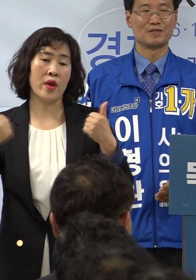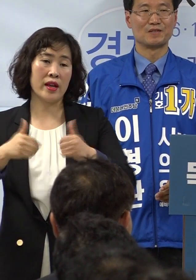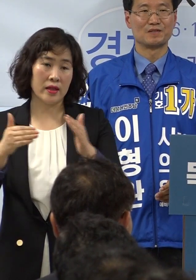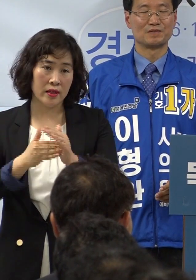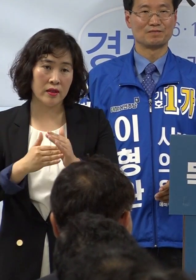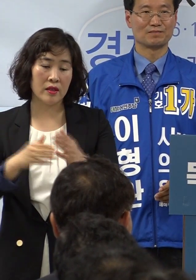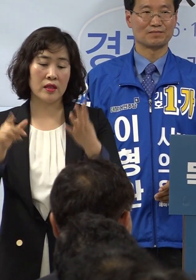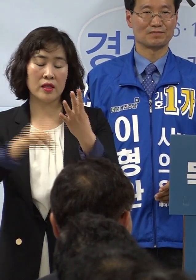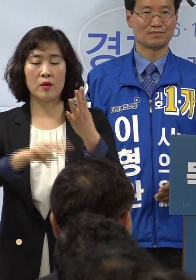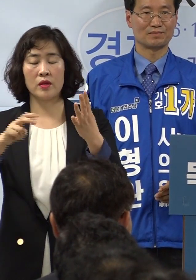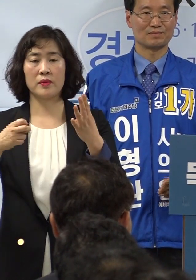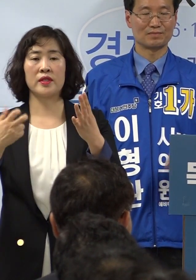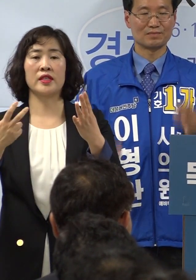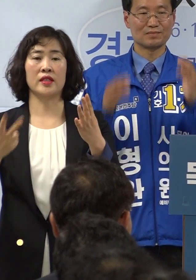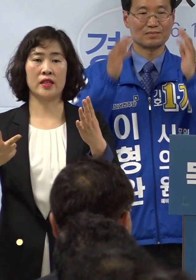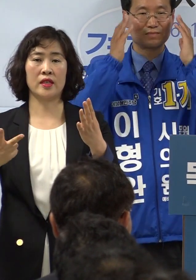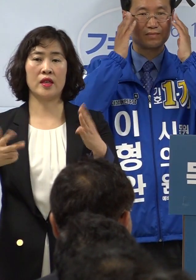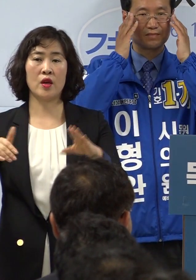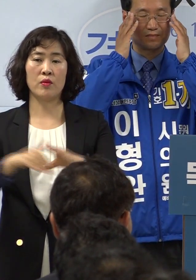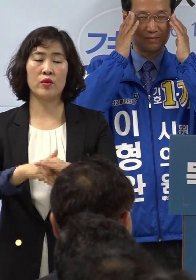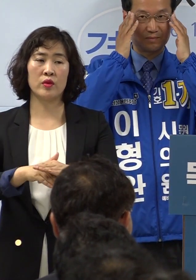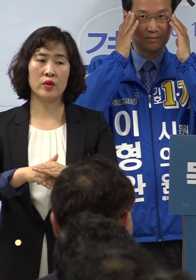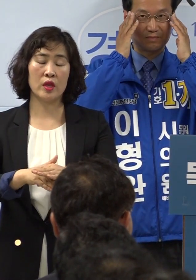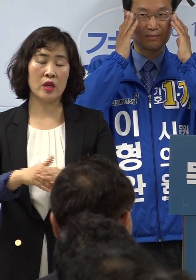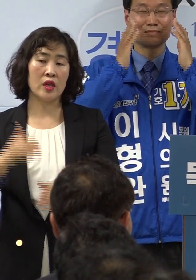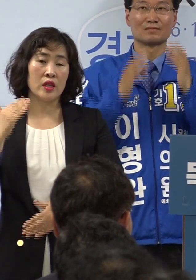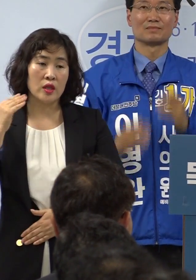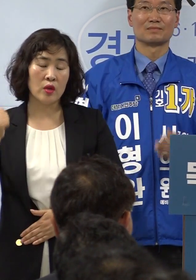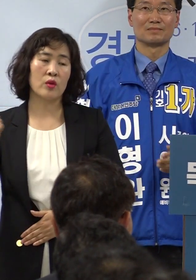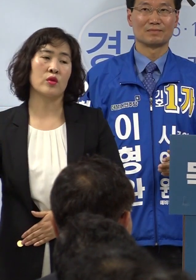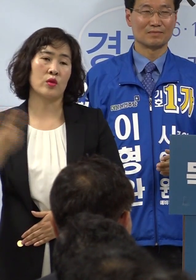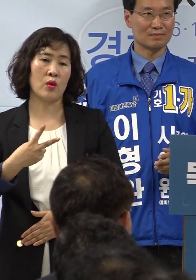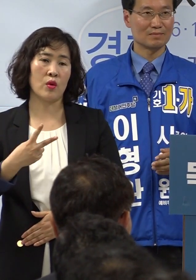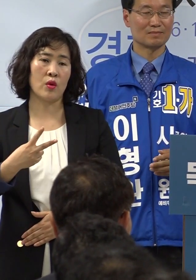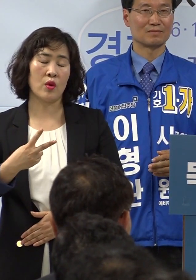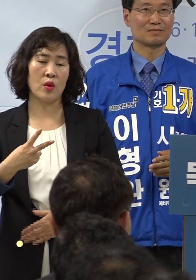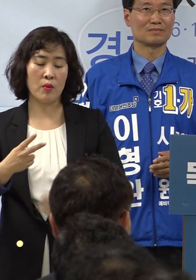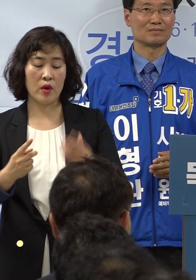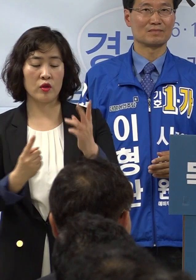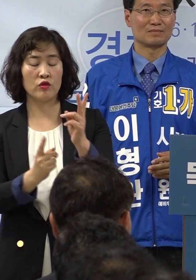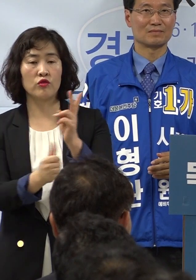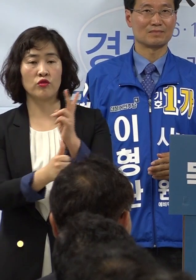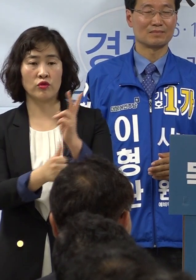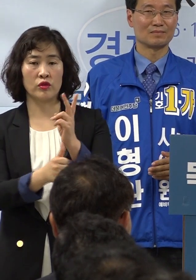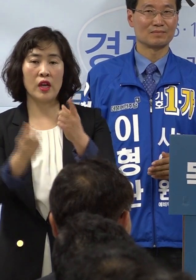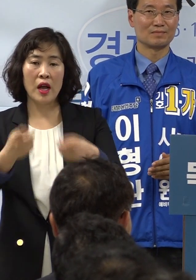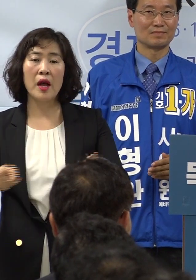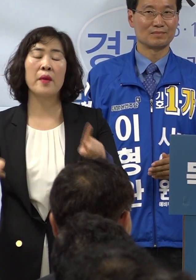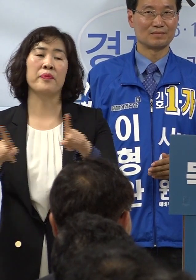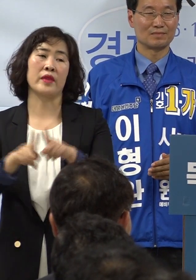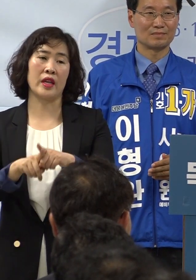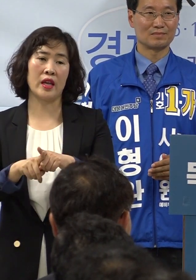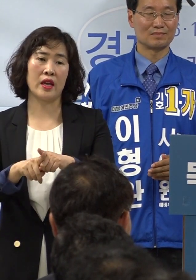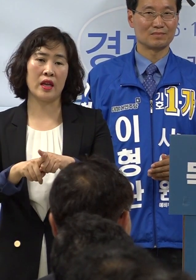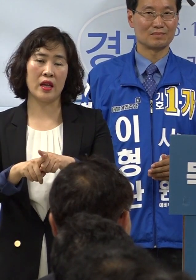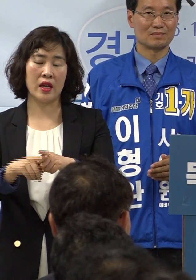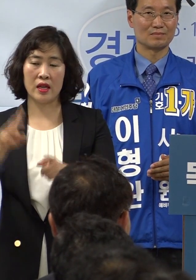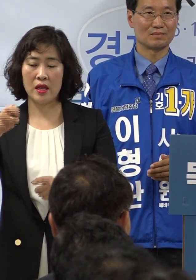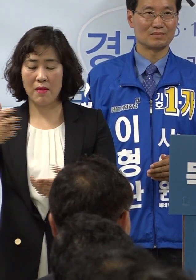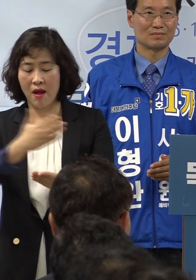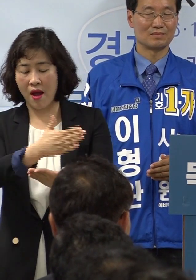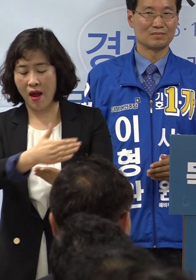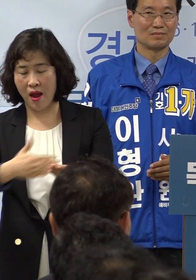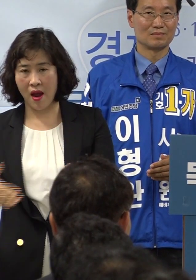지난 4월 27일 문재인 김정은 김정은 문재인 두 지도자가 금단의 선을